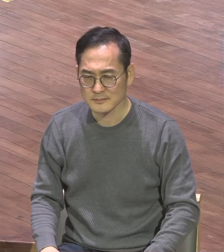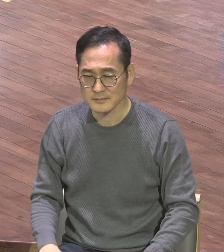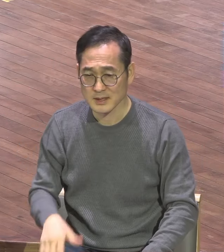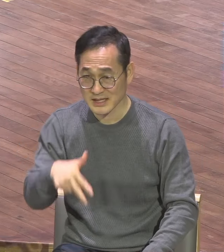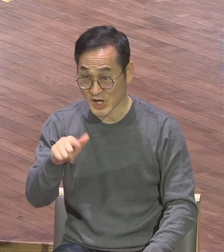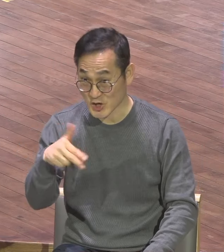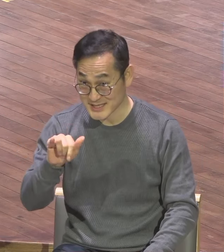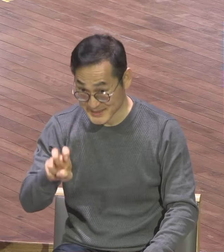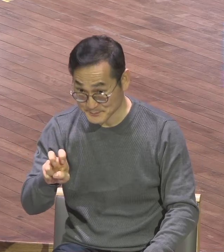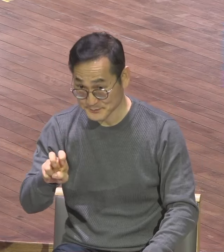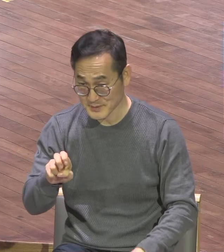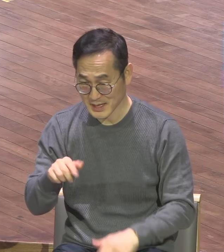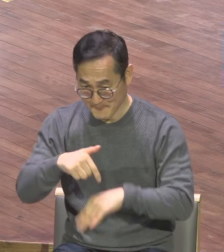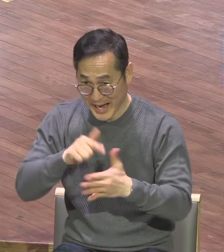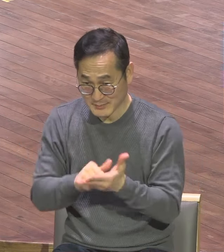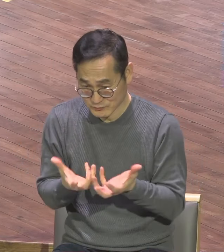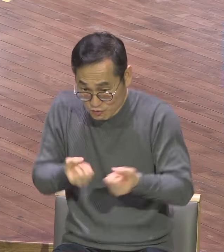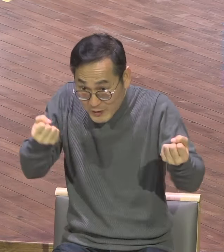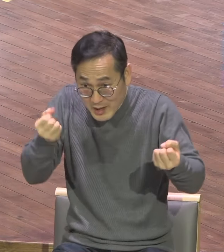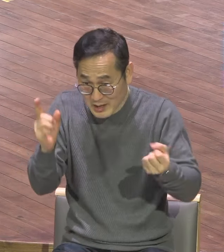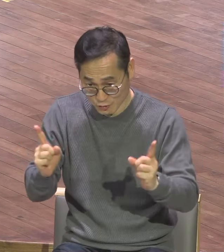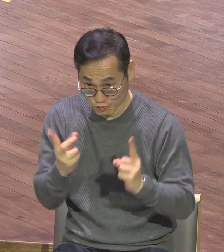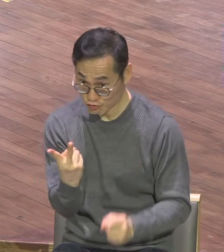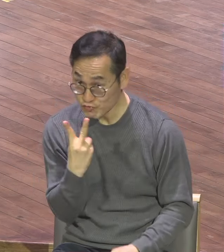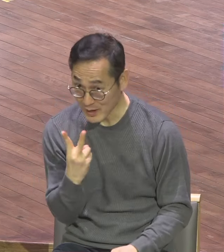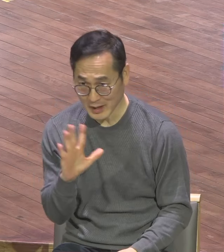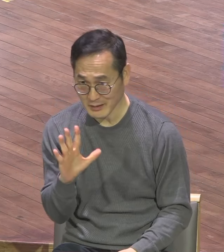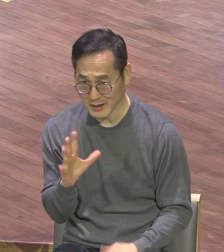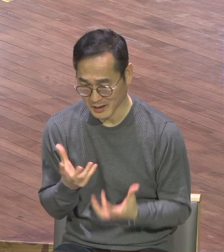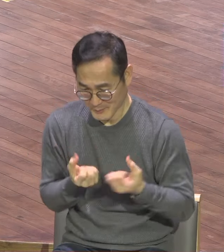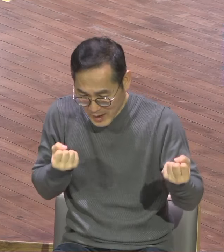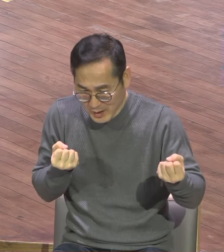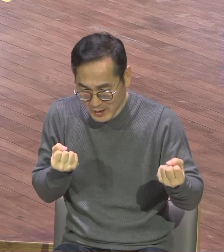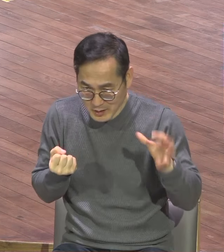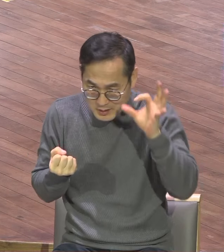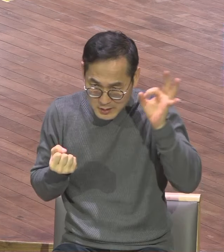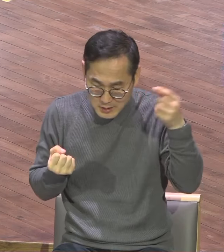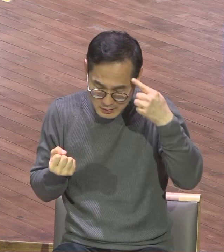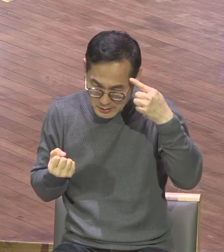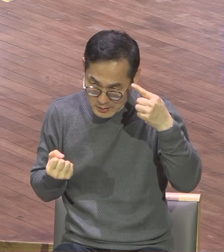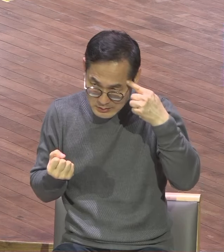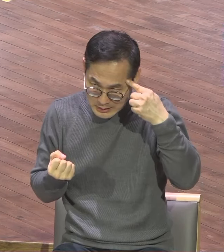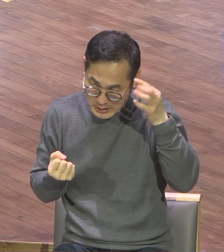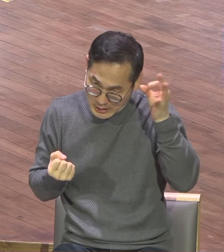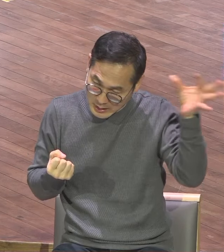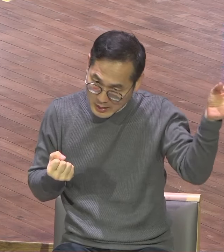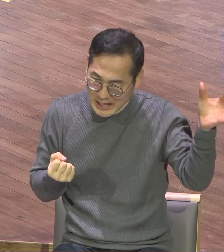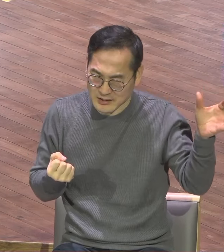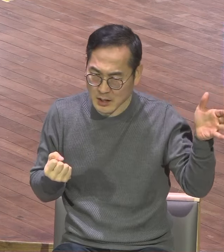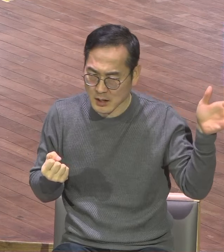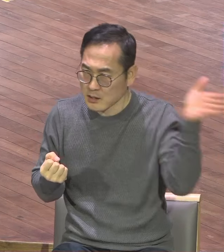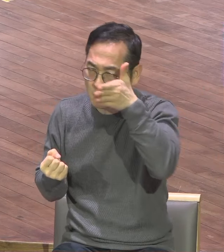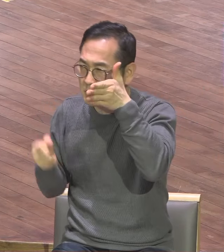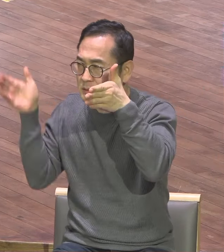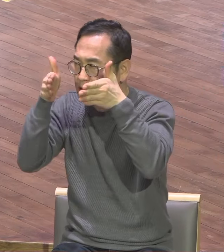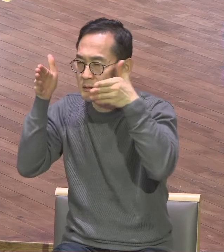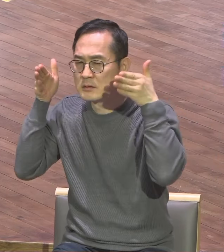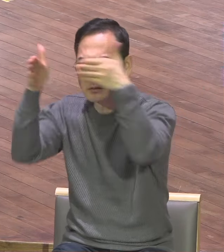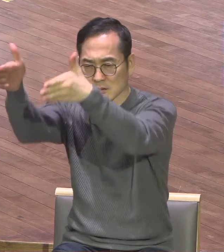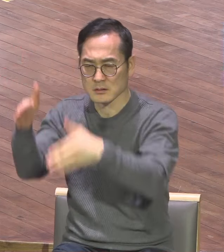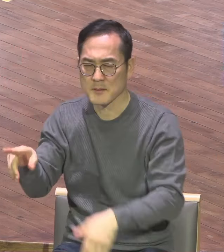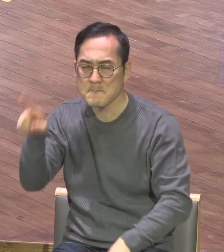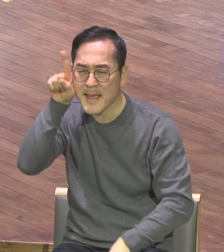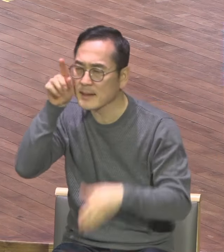나누어지지 않는 한 마음, 그런 뜻이라고 했잖아요. 전심으로 하나님을 향하는 마음, 전심으로 예배드릴